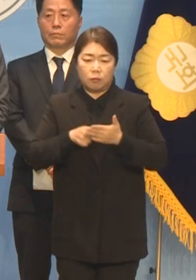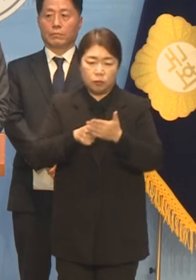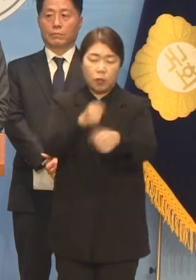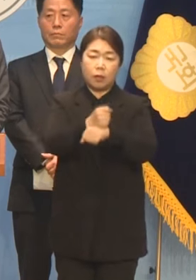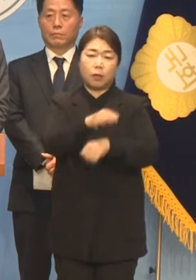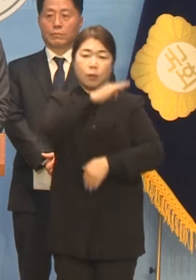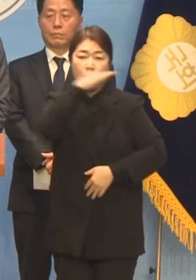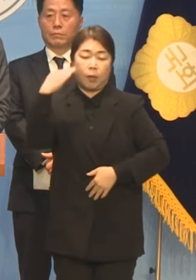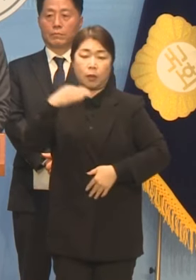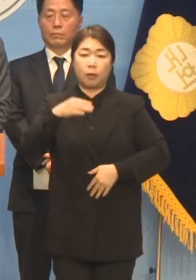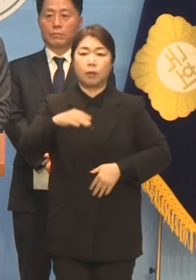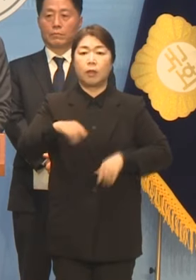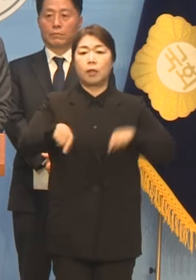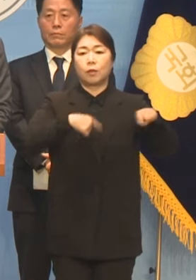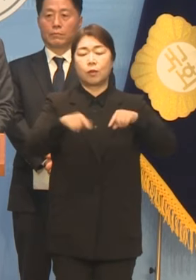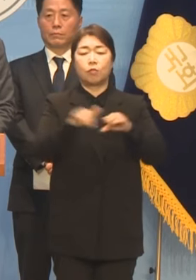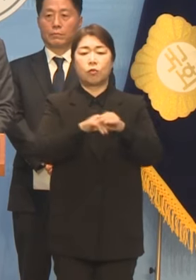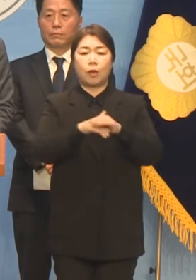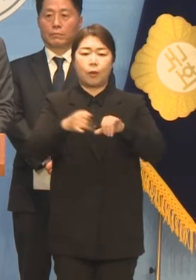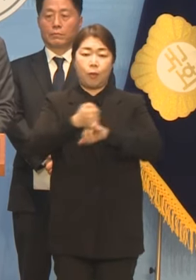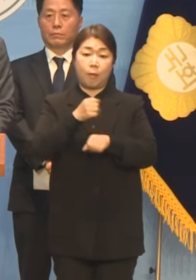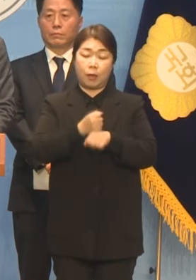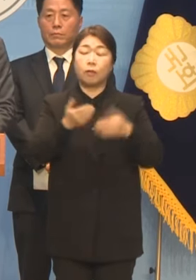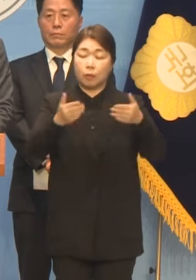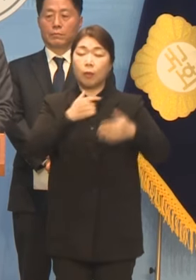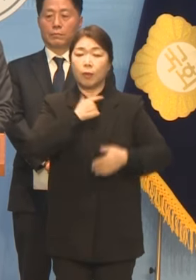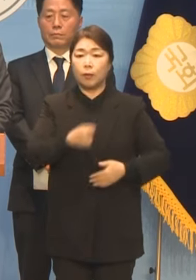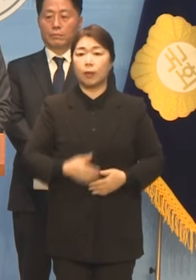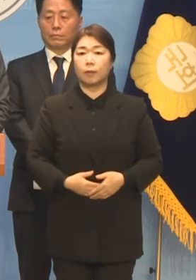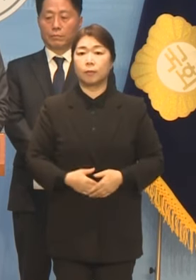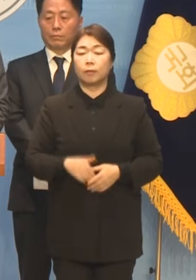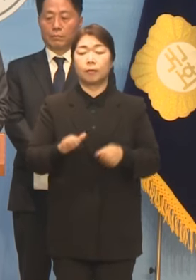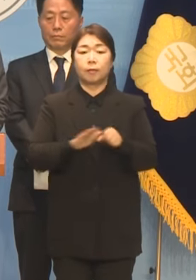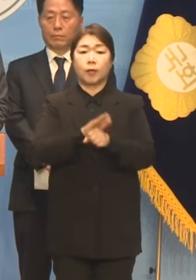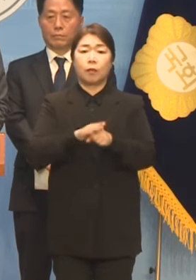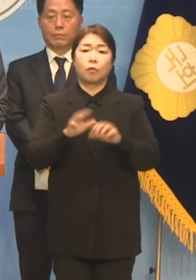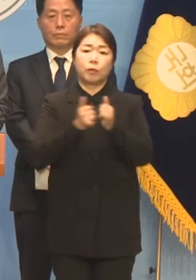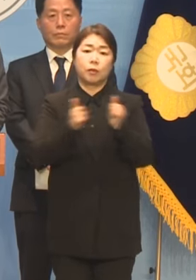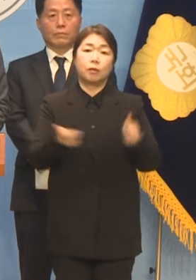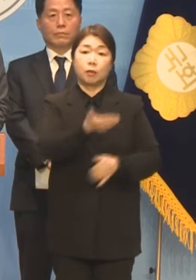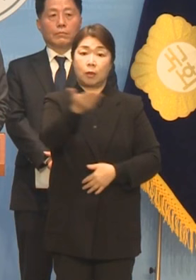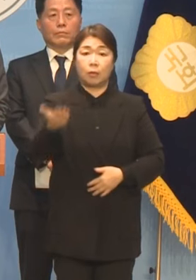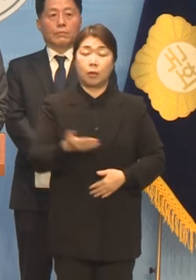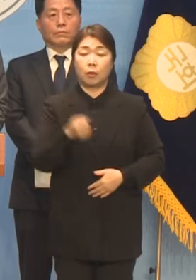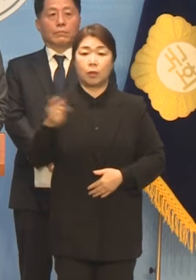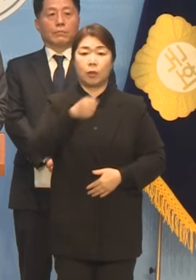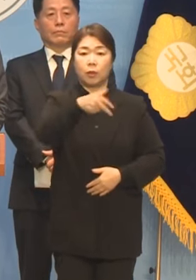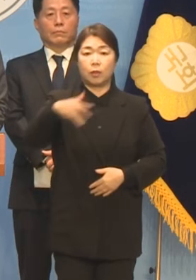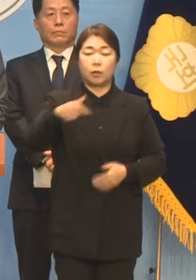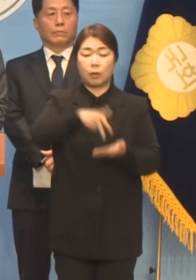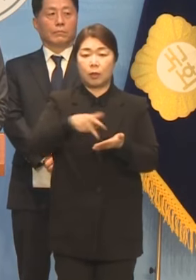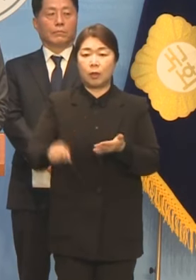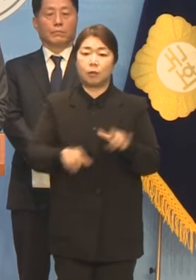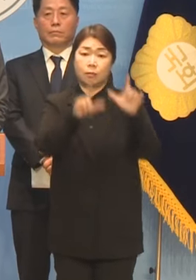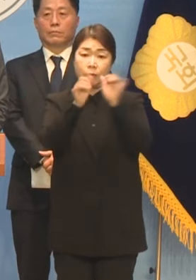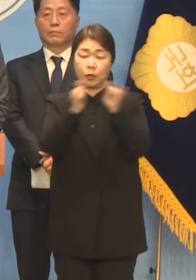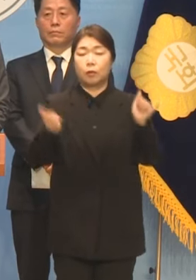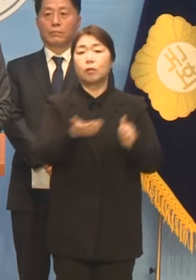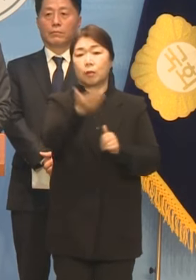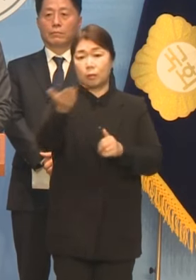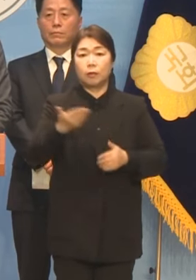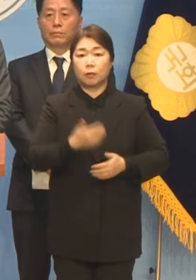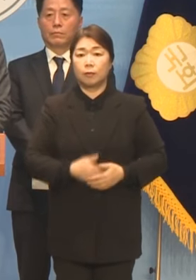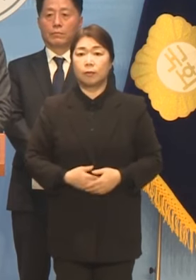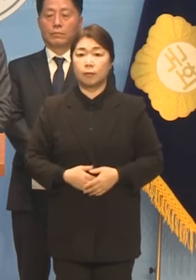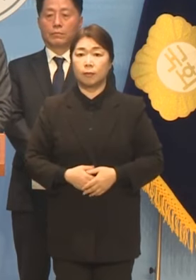정치 문화를 반드시 만들어 가겠습니다 사랑하는 국민 여러분 제천단양 주민 여러분